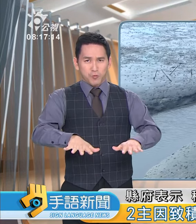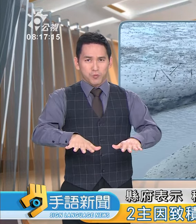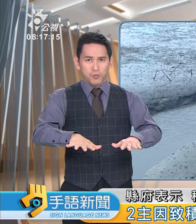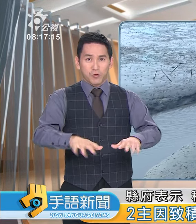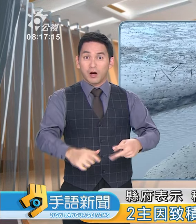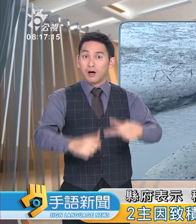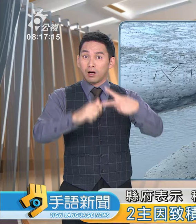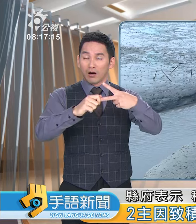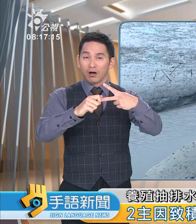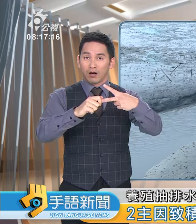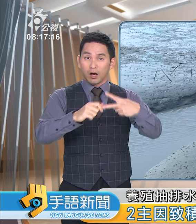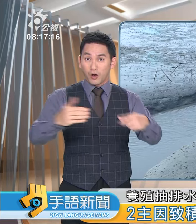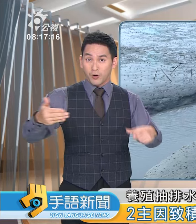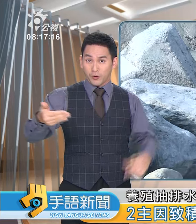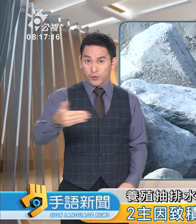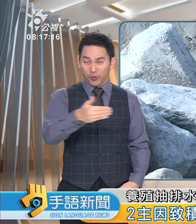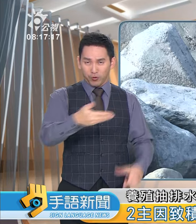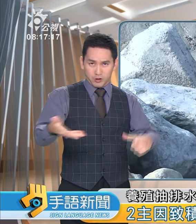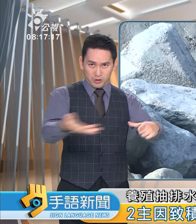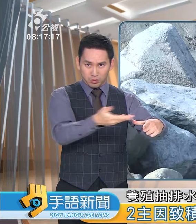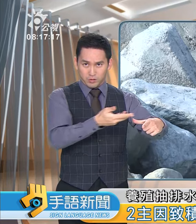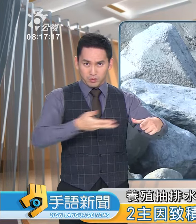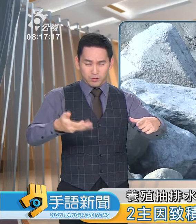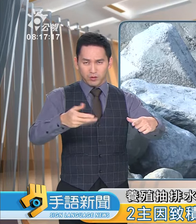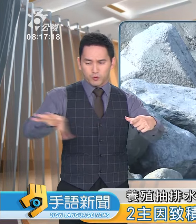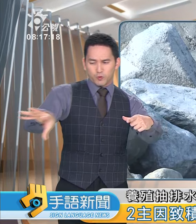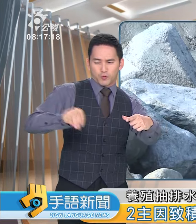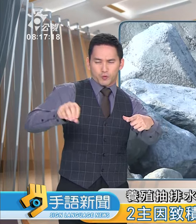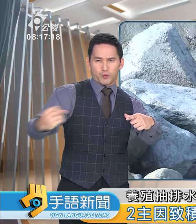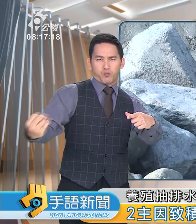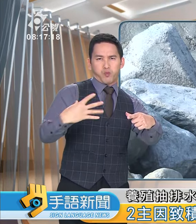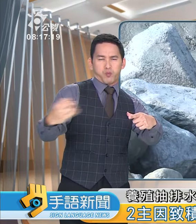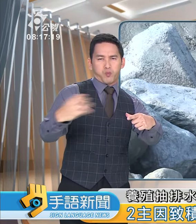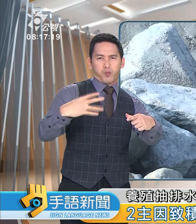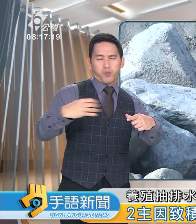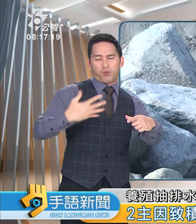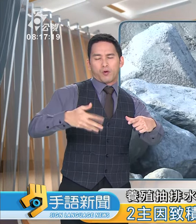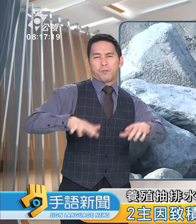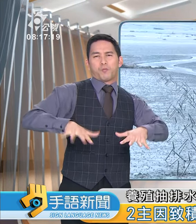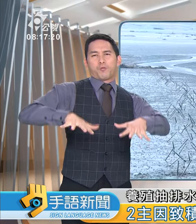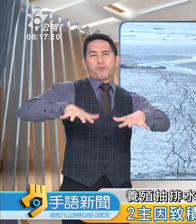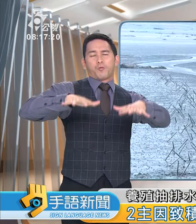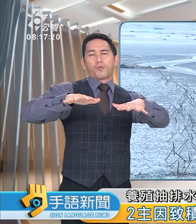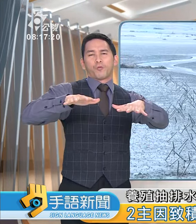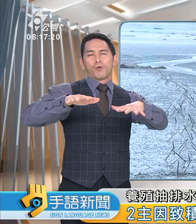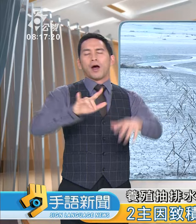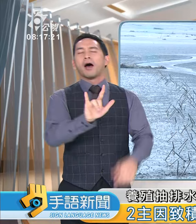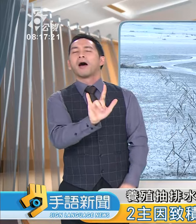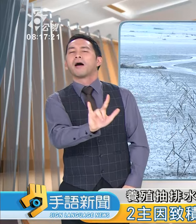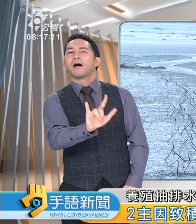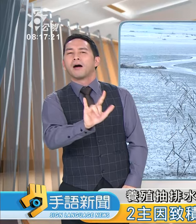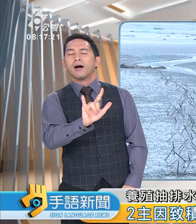陷、养殖抽排水有关，将会争取编列经费来改善。